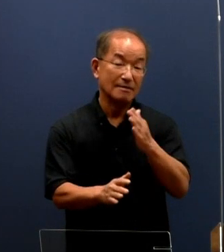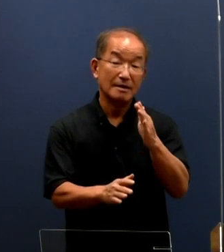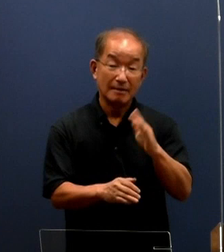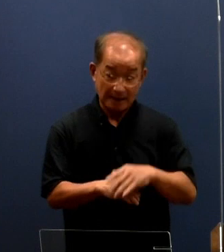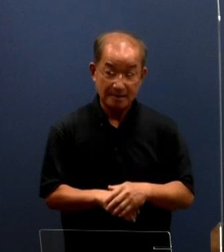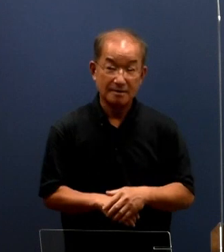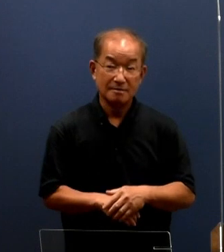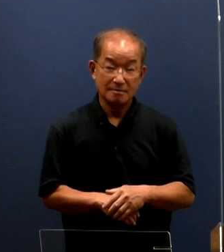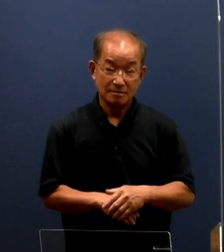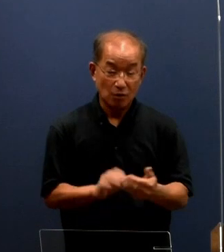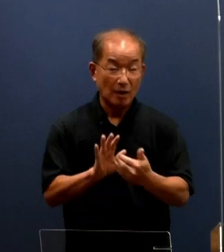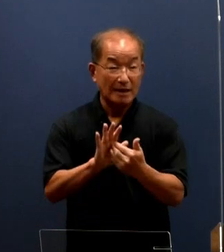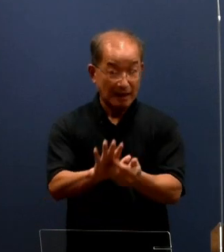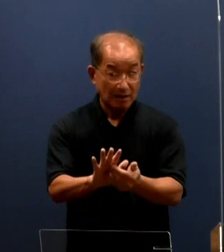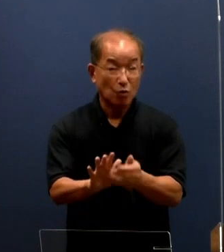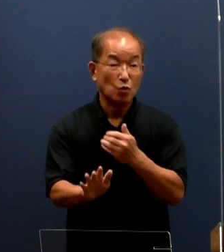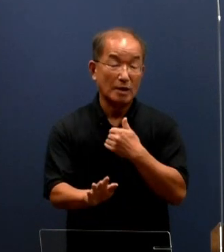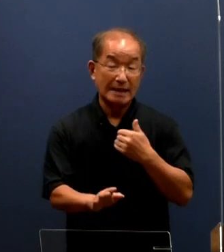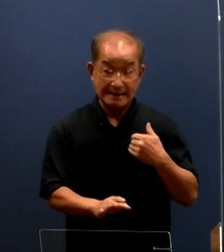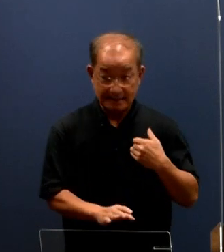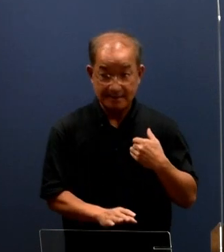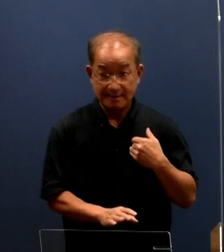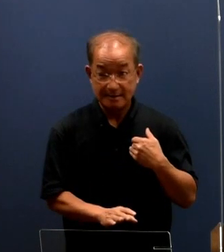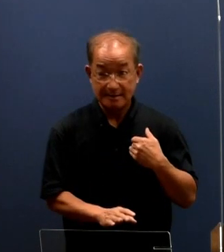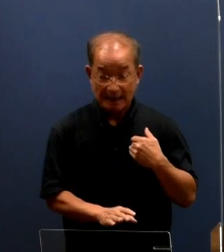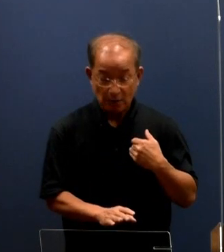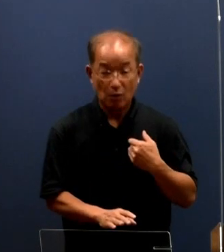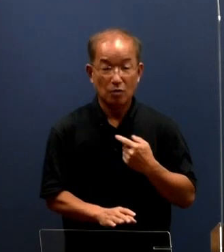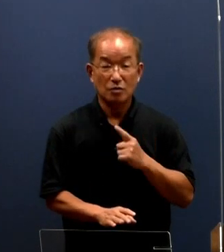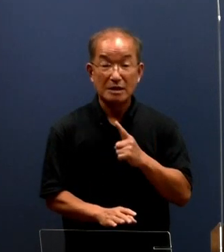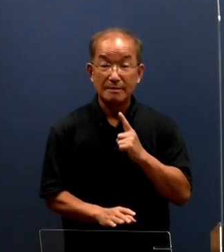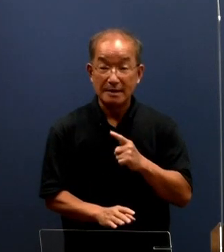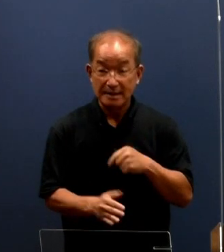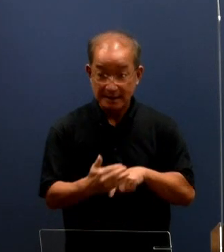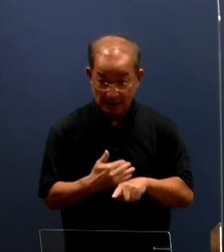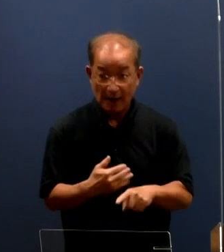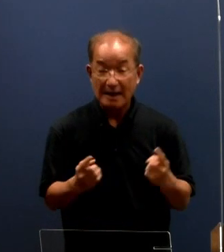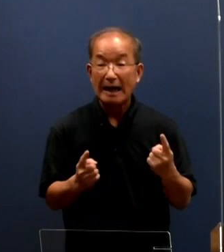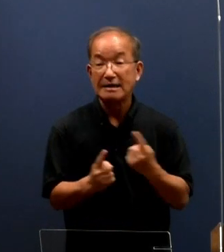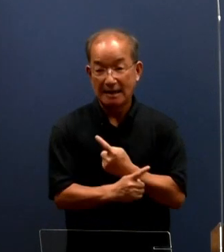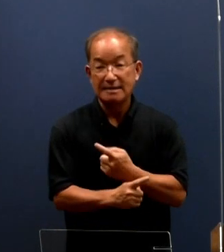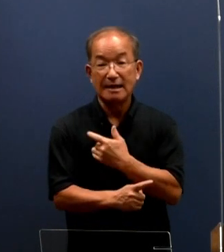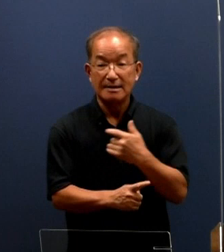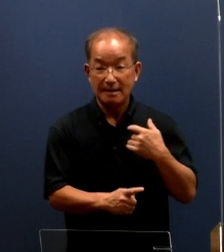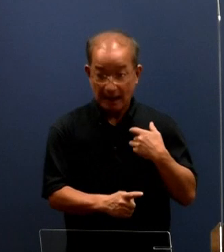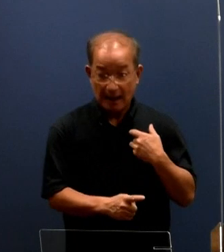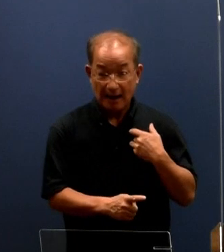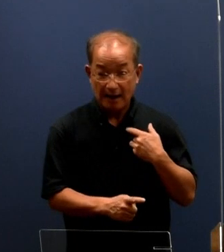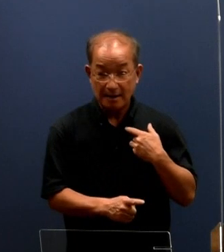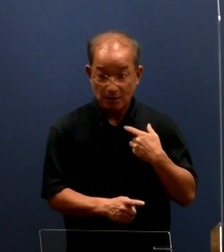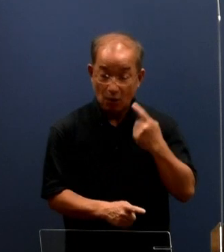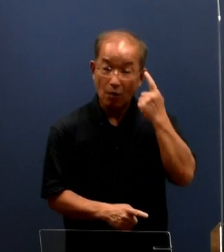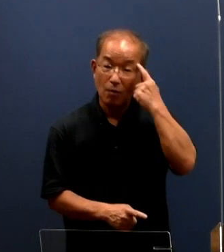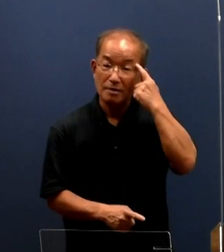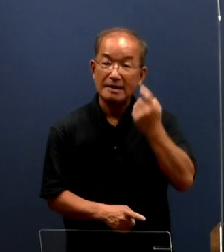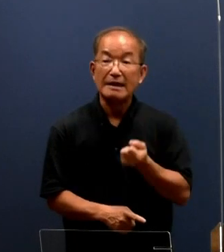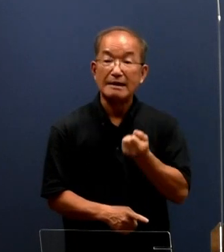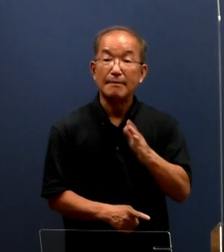ていうことを避けることができているっていう意味で、改善してるんじゃないかっていうふうに思ってます。